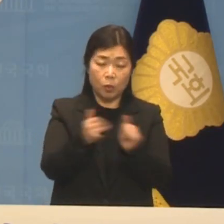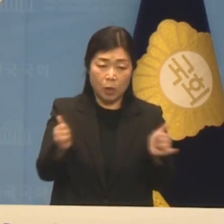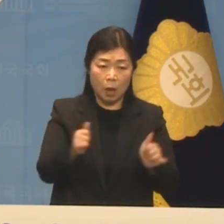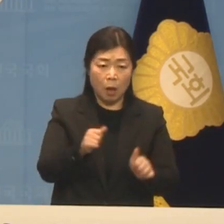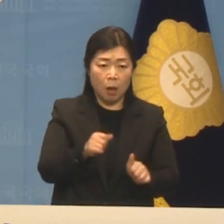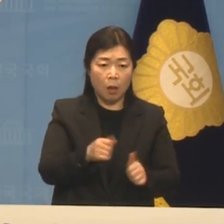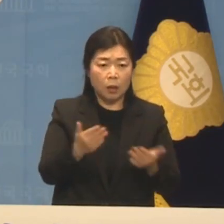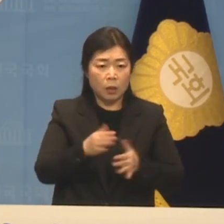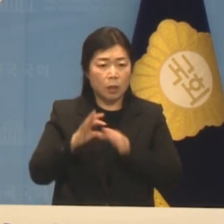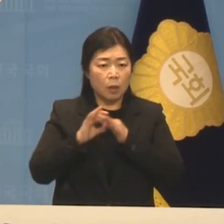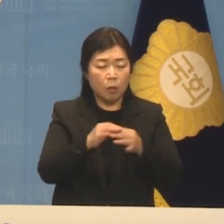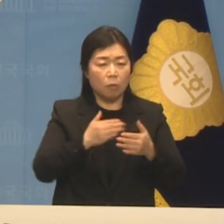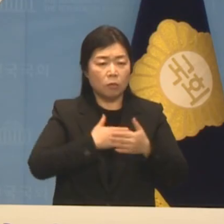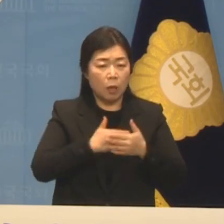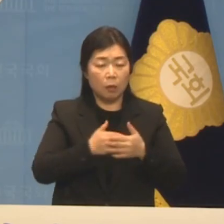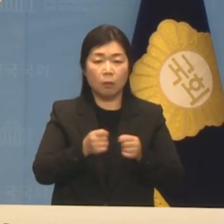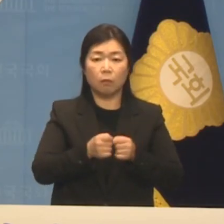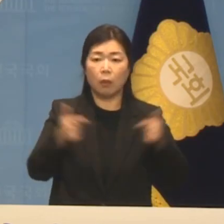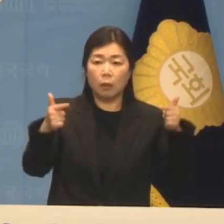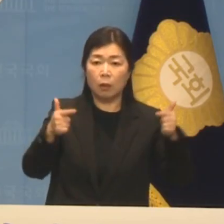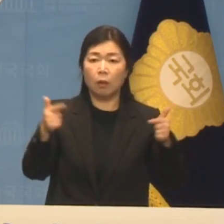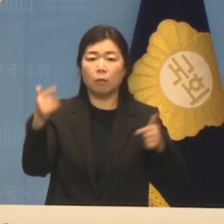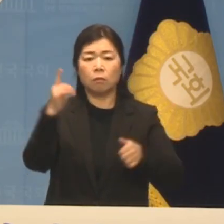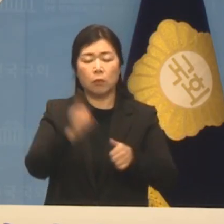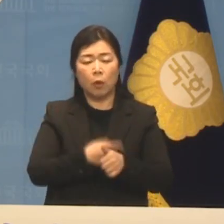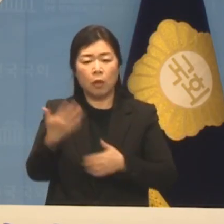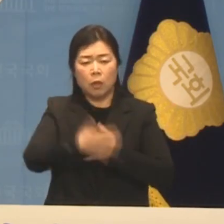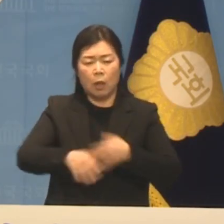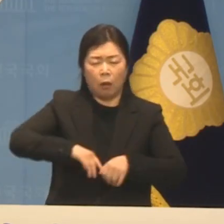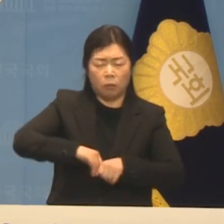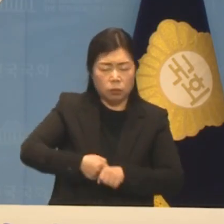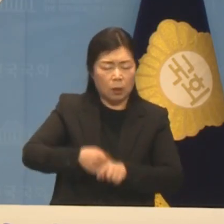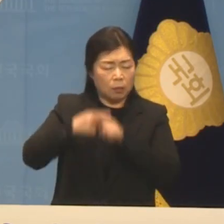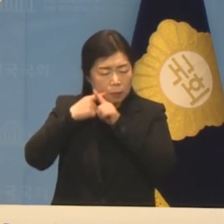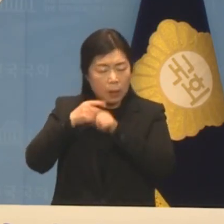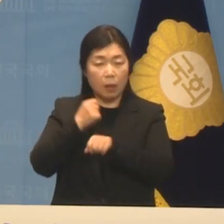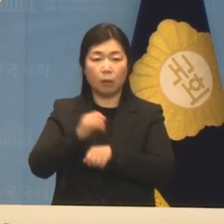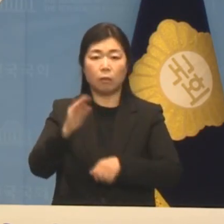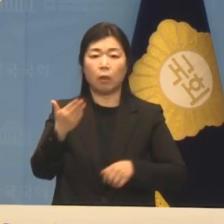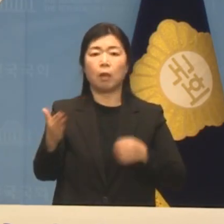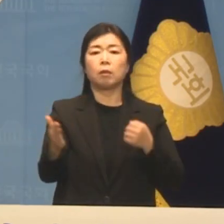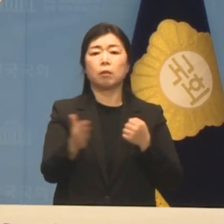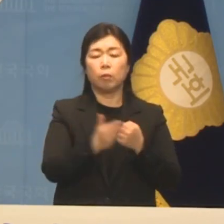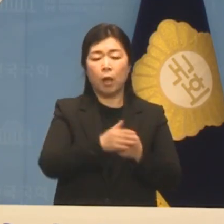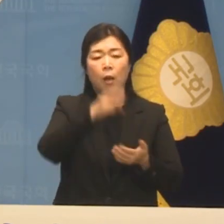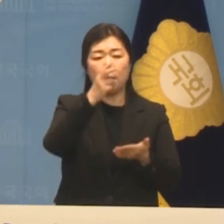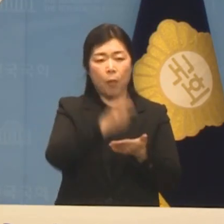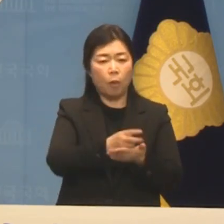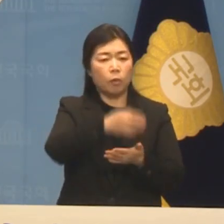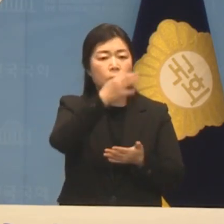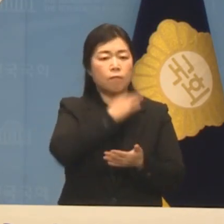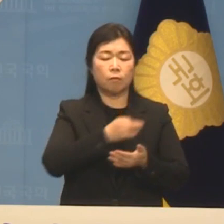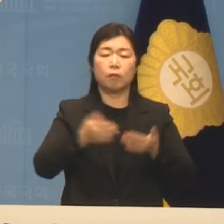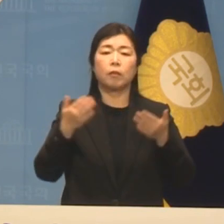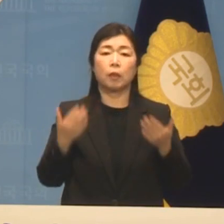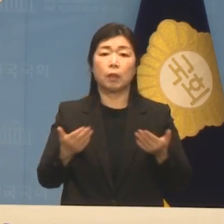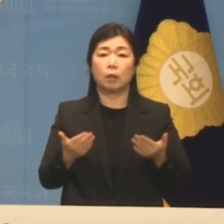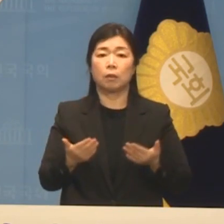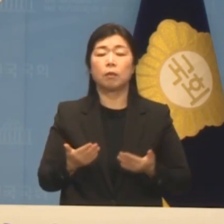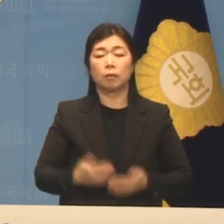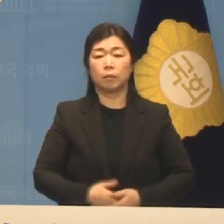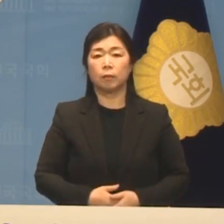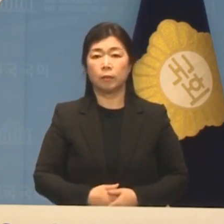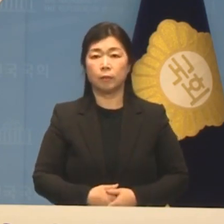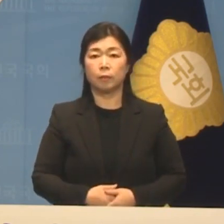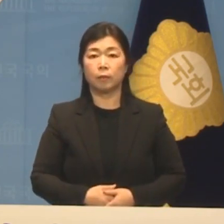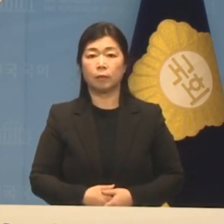불안이 커지고 때문에 과로에 시달리게 되는 현실에서 법이 제 역할을 온전히 할 수 없는 상황이